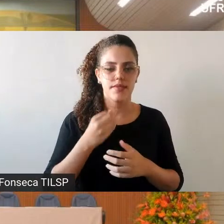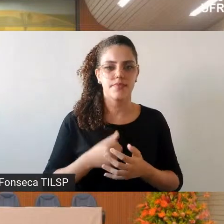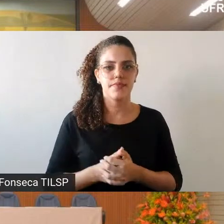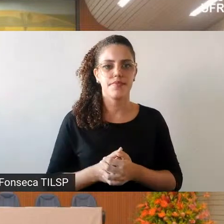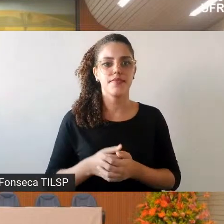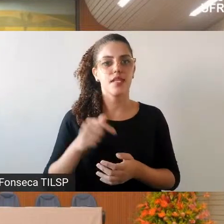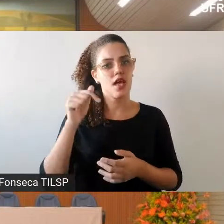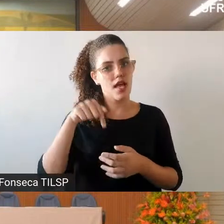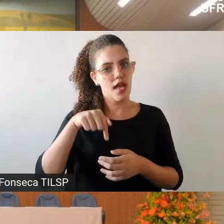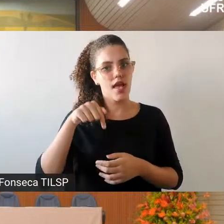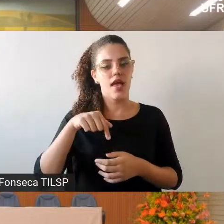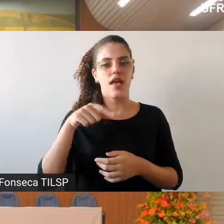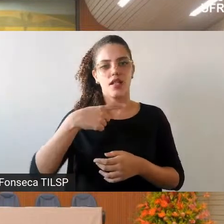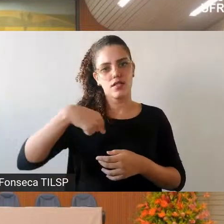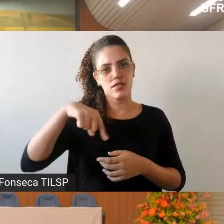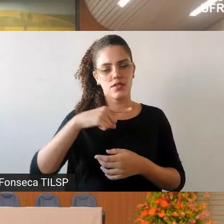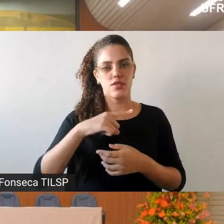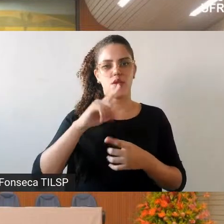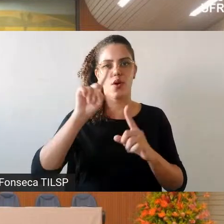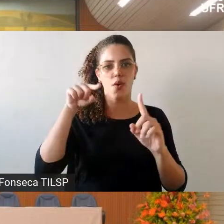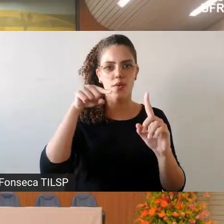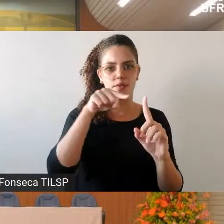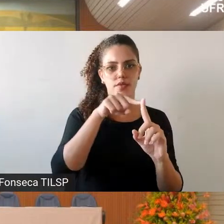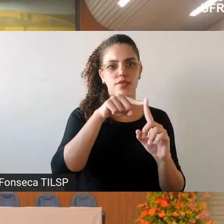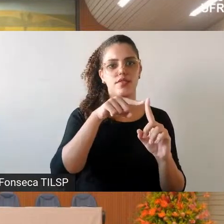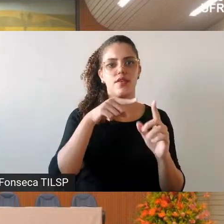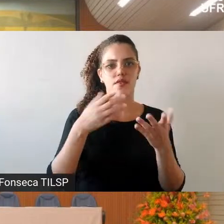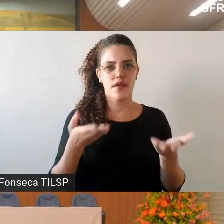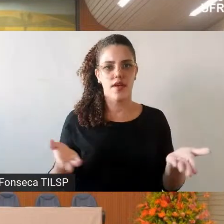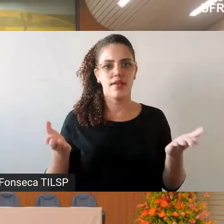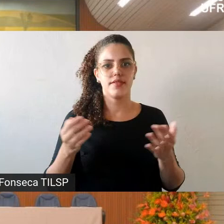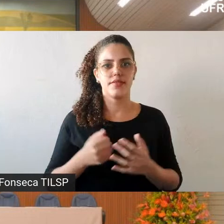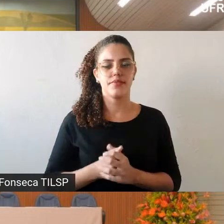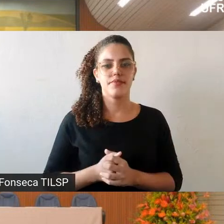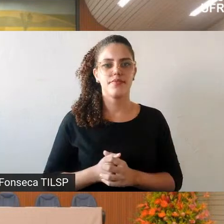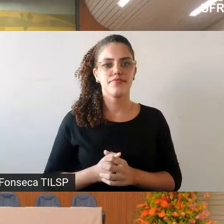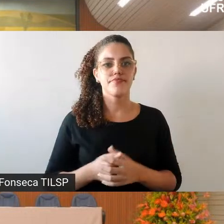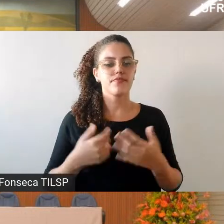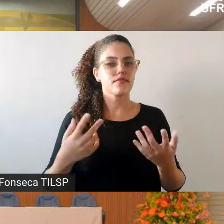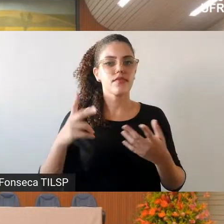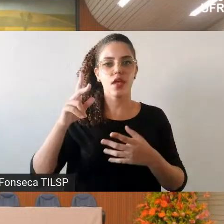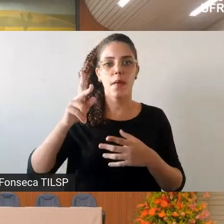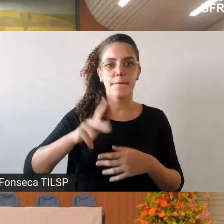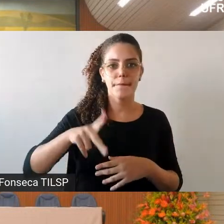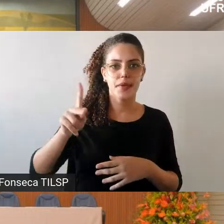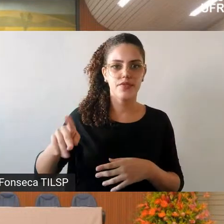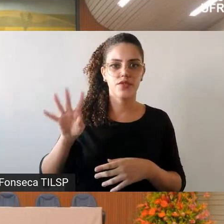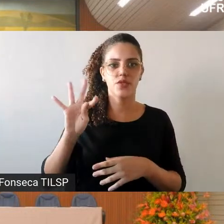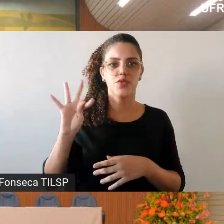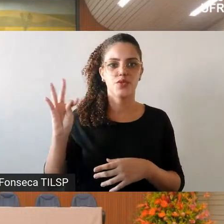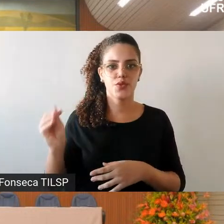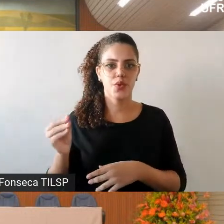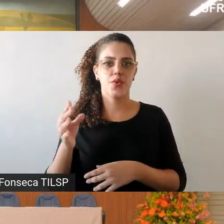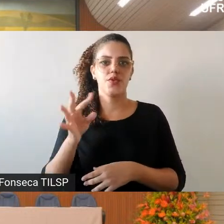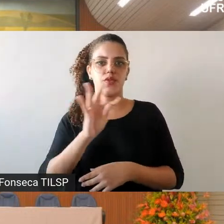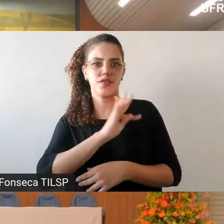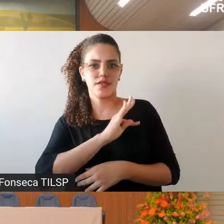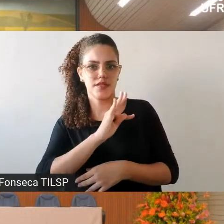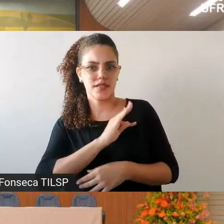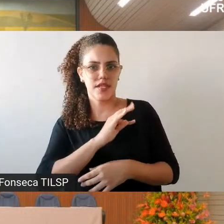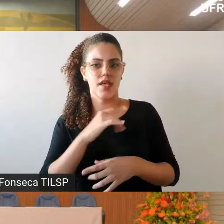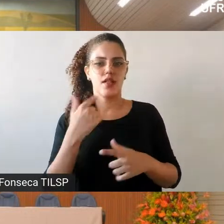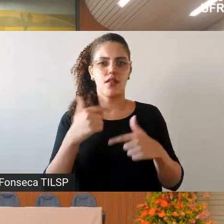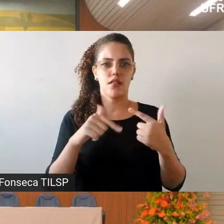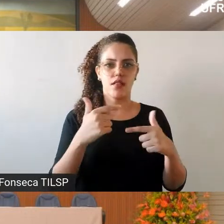nosso objetivo. Em nome de todos os professores, de todos os técnicos, todos os terceirizados da